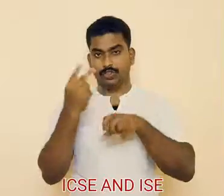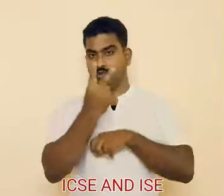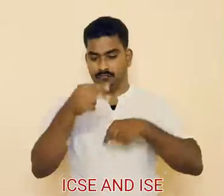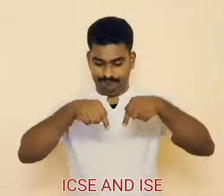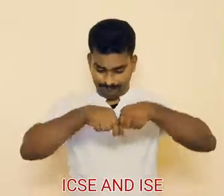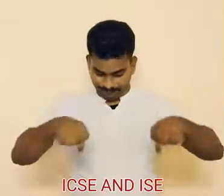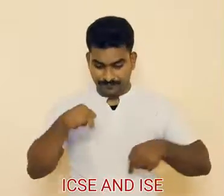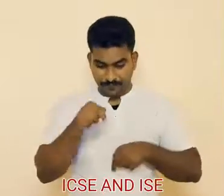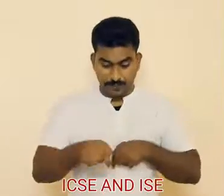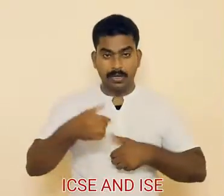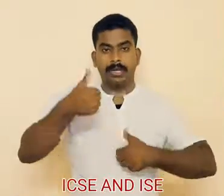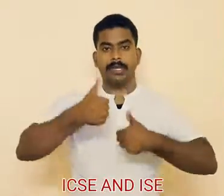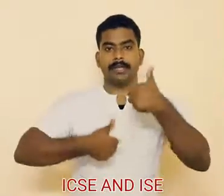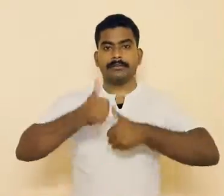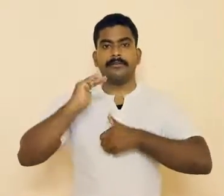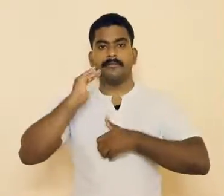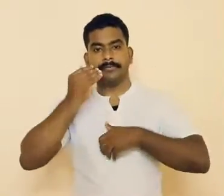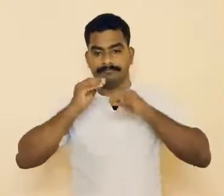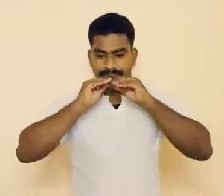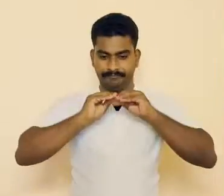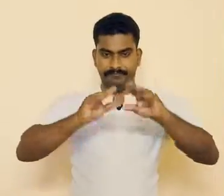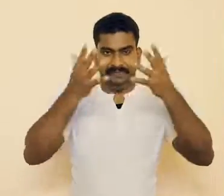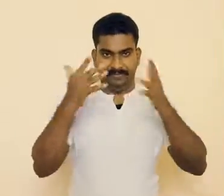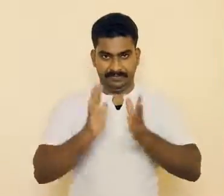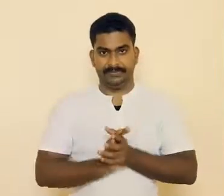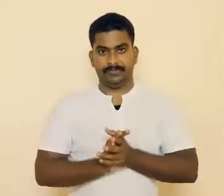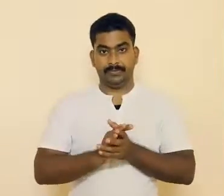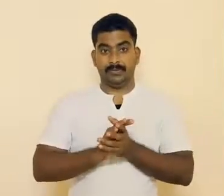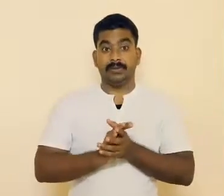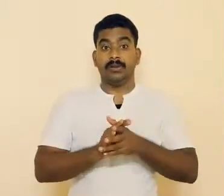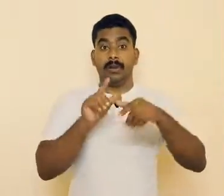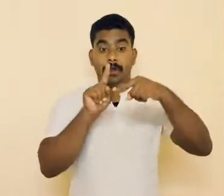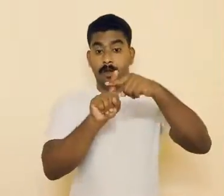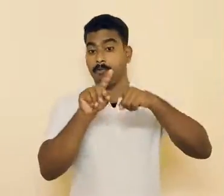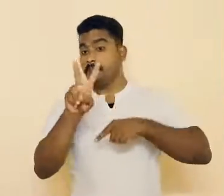+2 പരീക്ഷകൾ ജൂലൈ 1 മുതൽ 14 വരെയാണ് നടത്തുന്നത്.